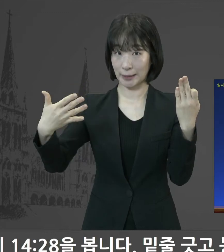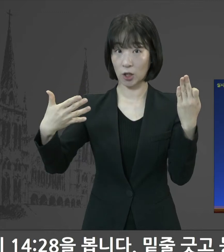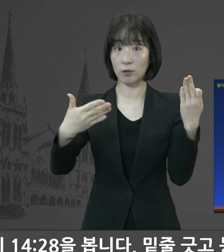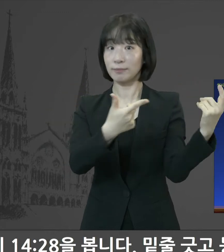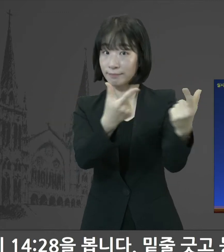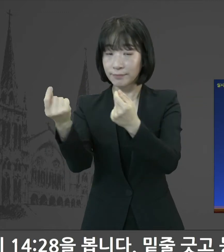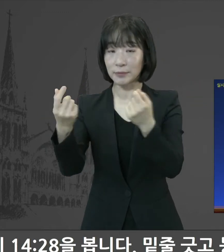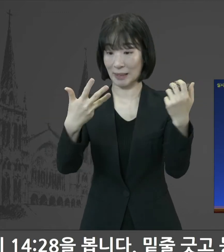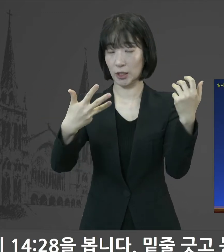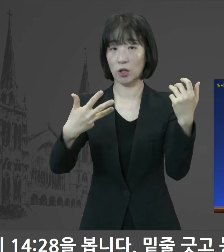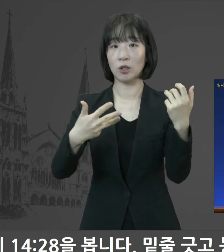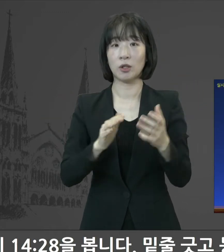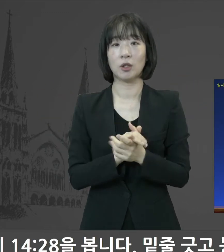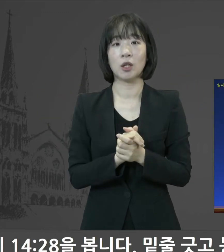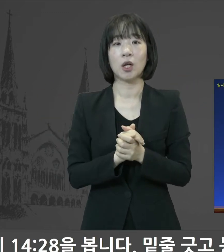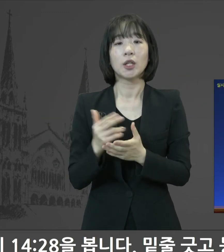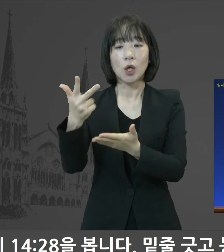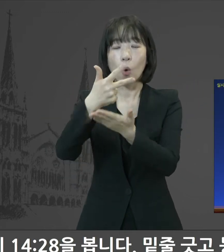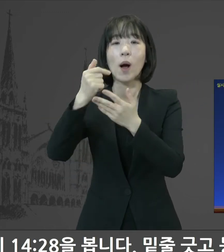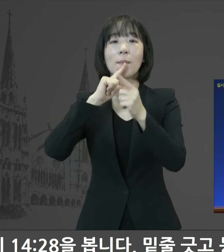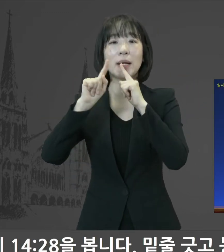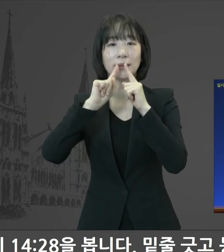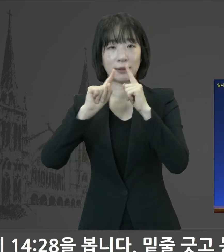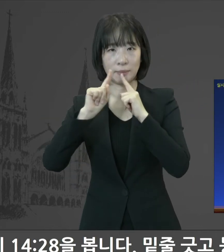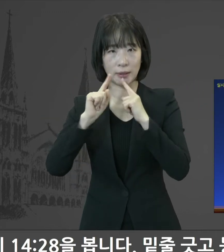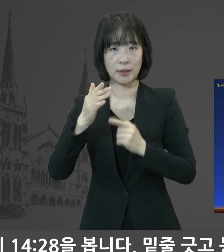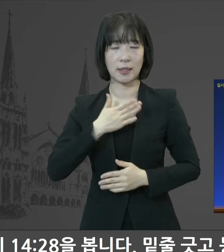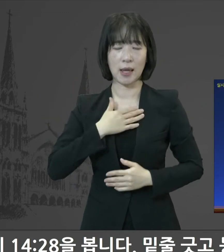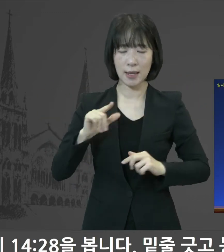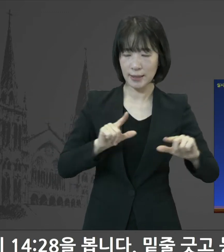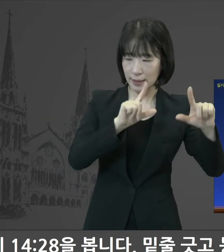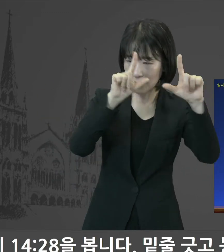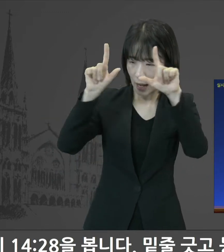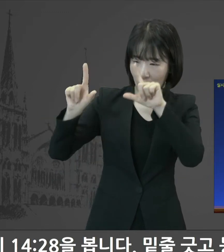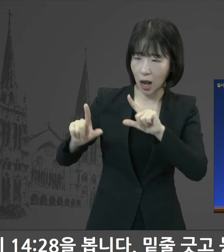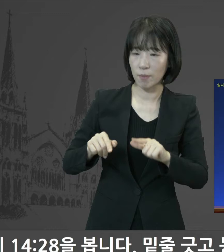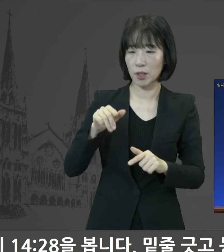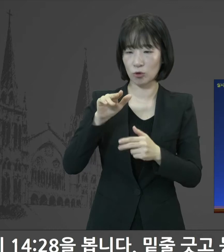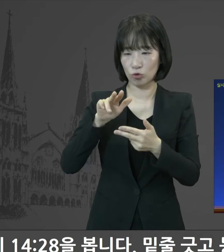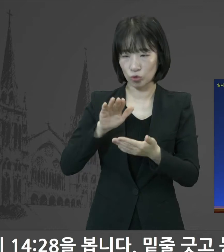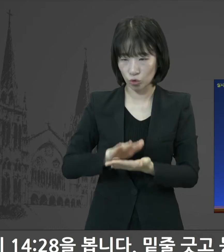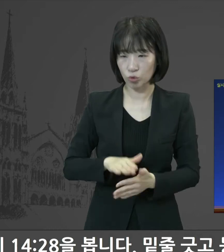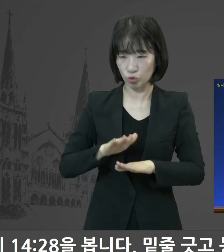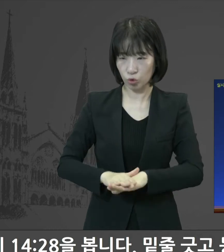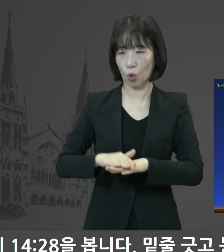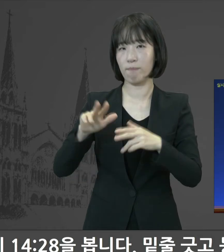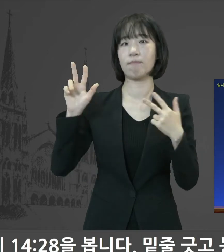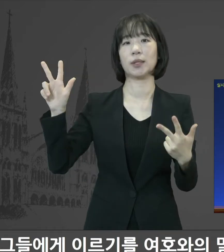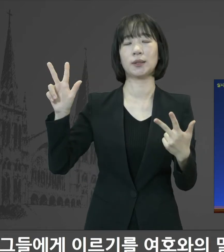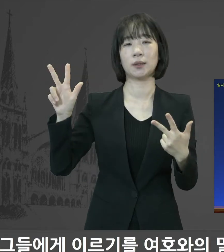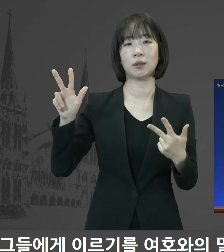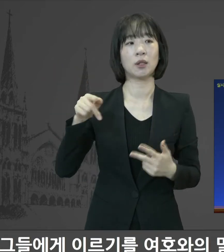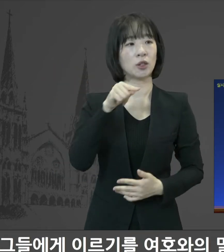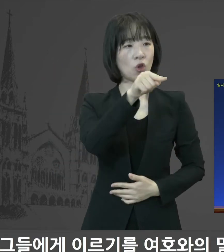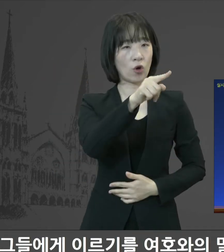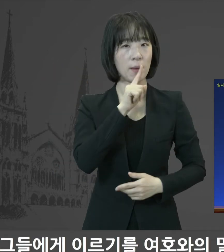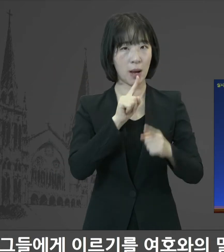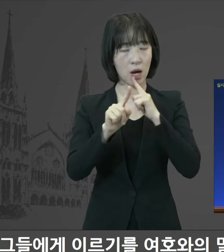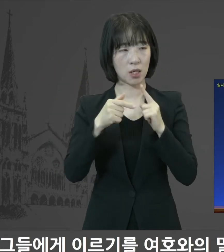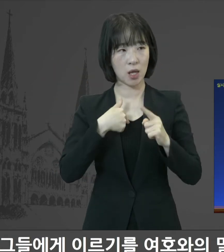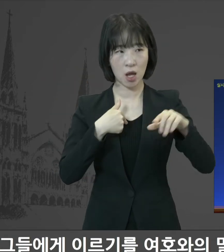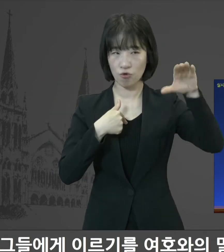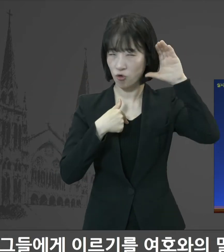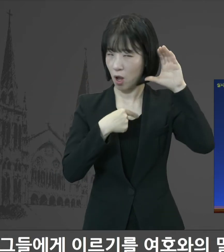그들에게 이르기를 여호와의 말씀이 내 삶을 두고 맹세하노라. 너희 말이 내 귀에